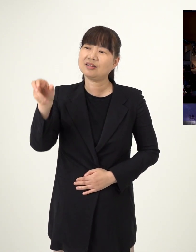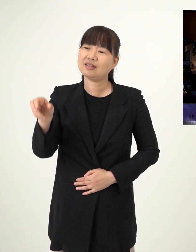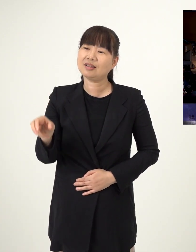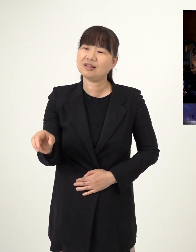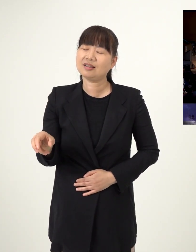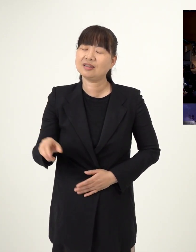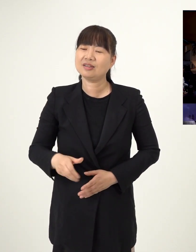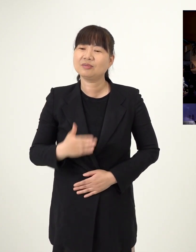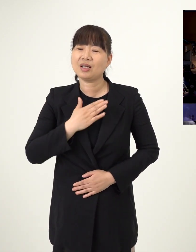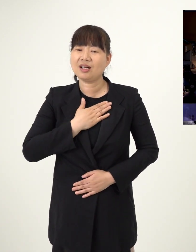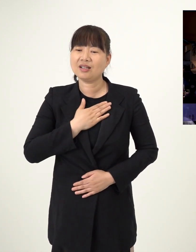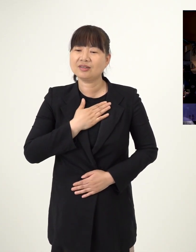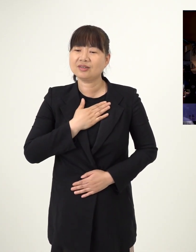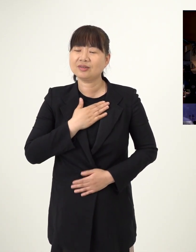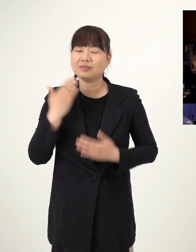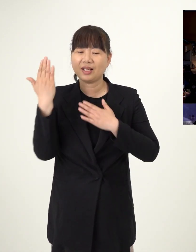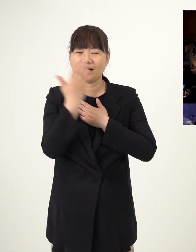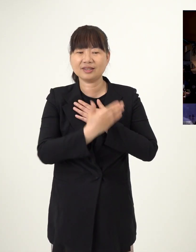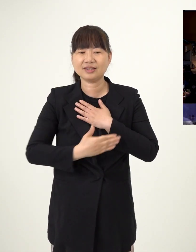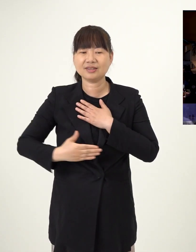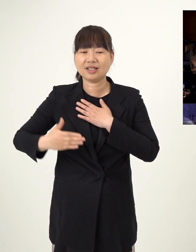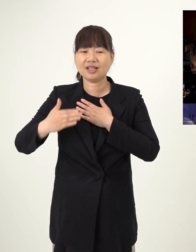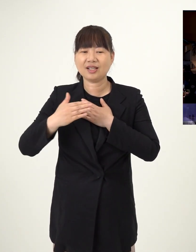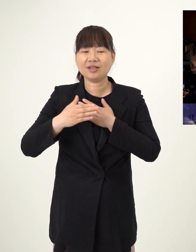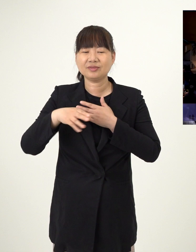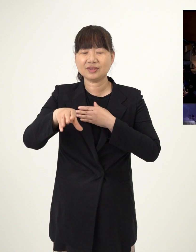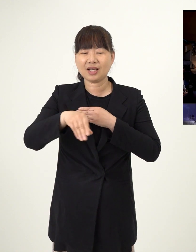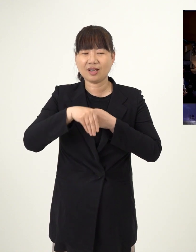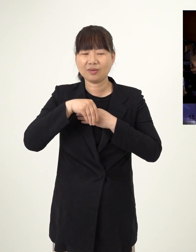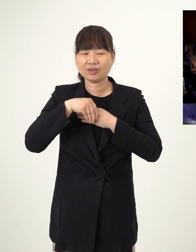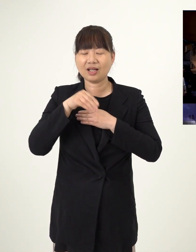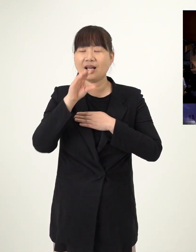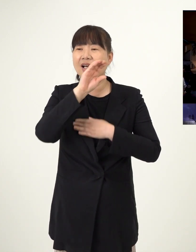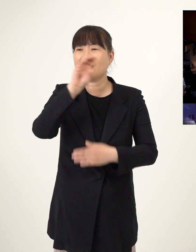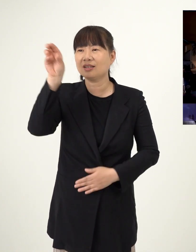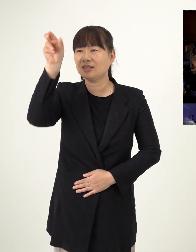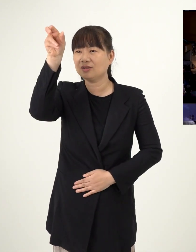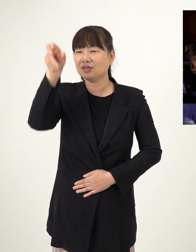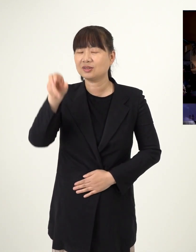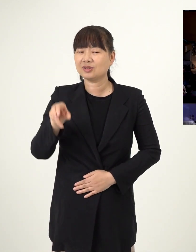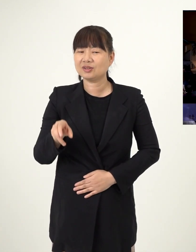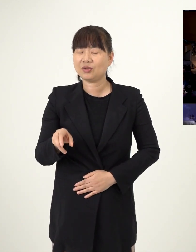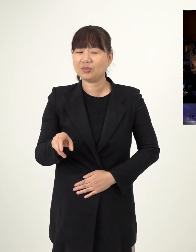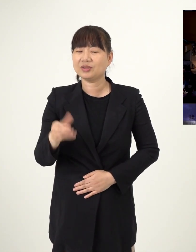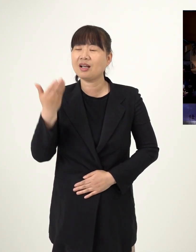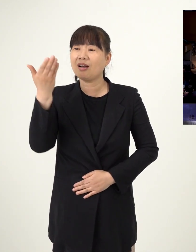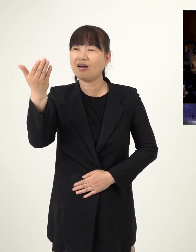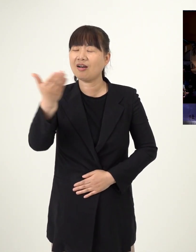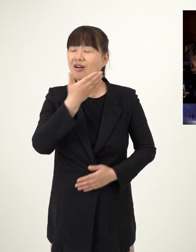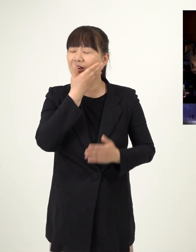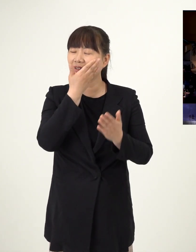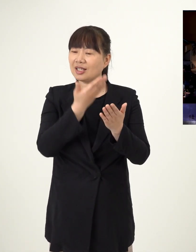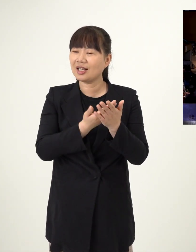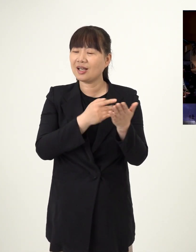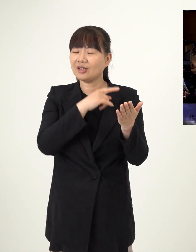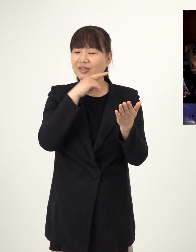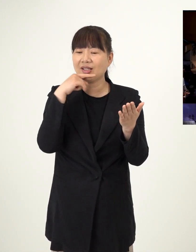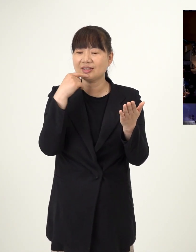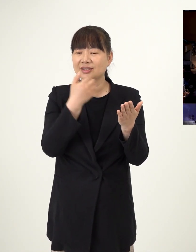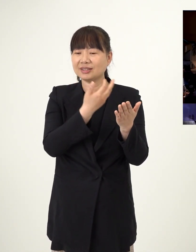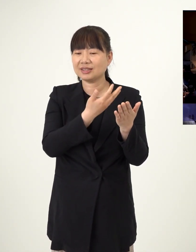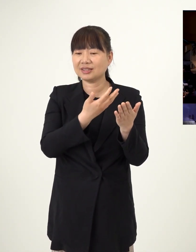십자가 내 몸에 매 십자가, 그